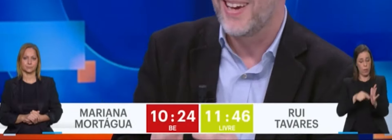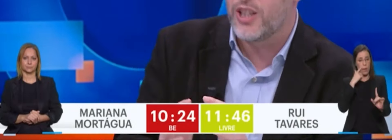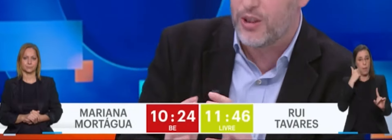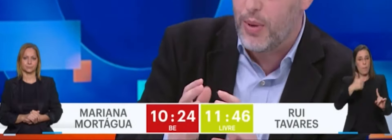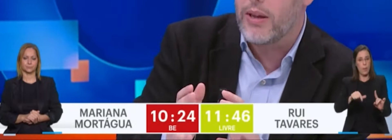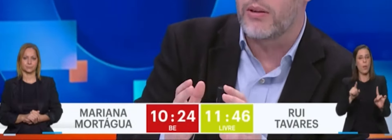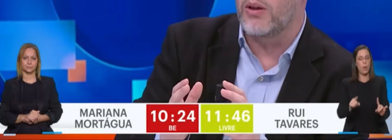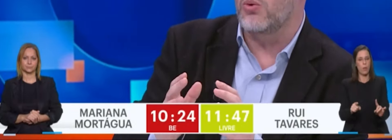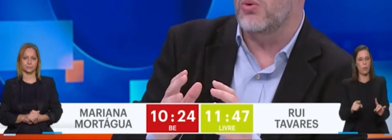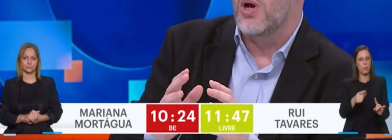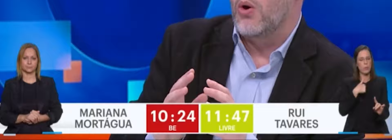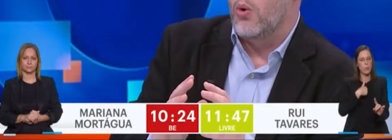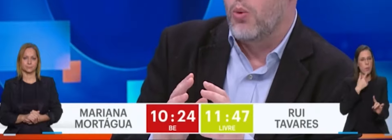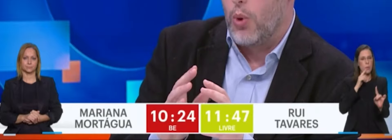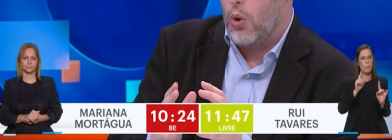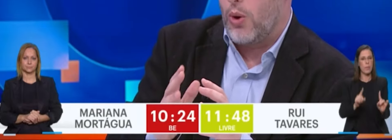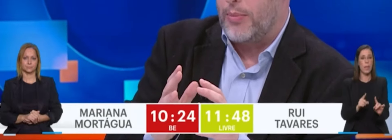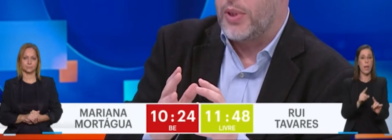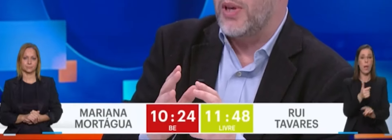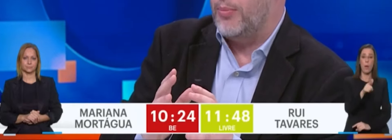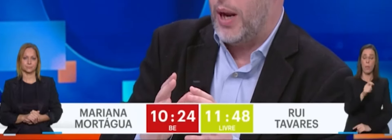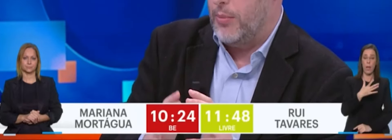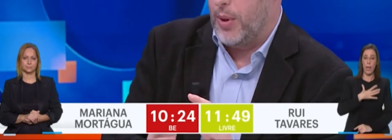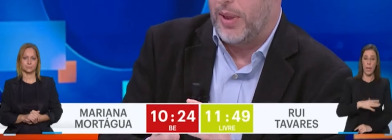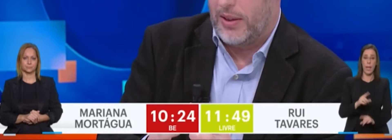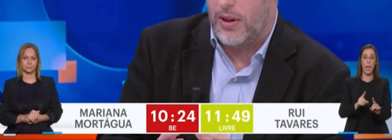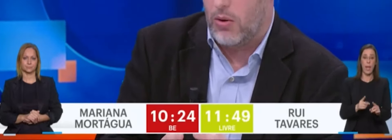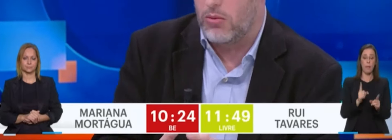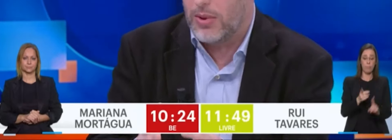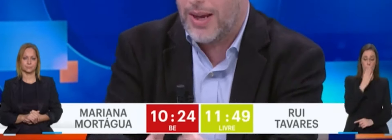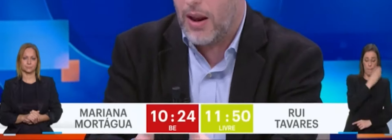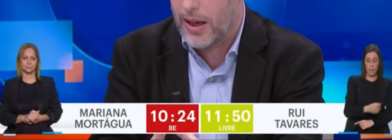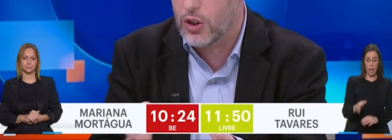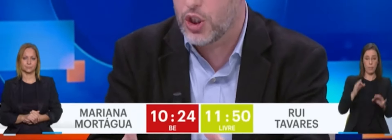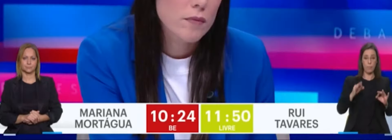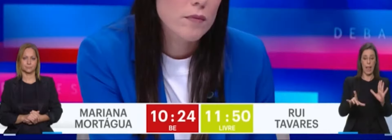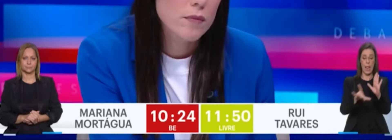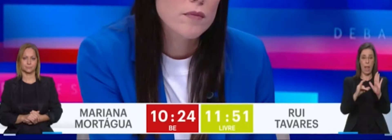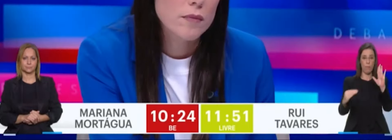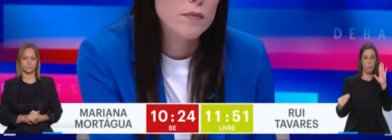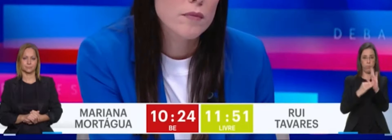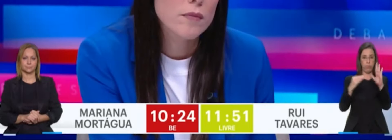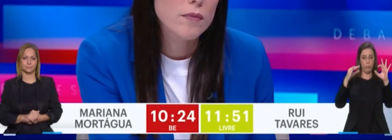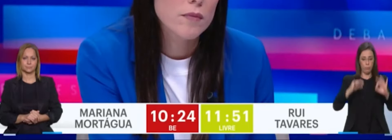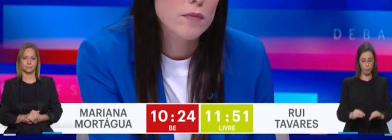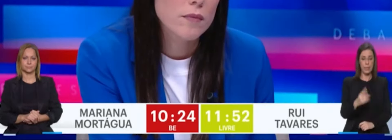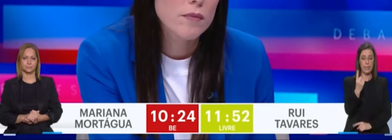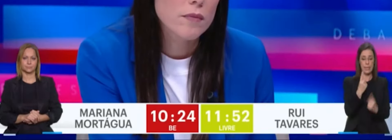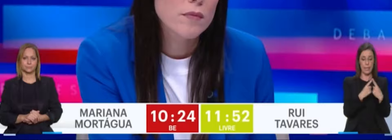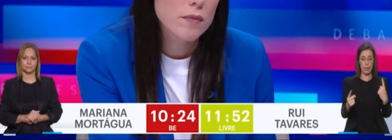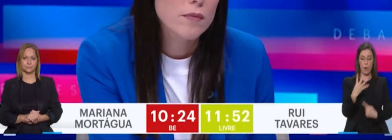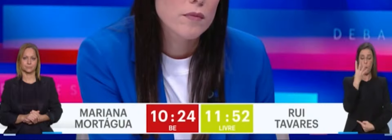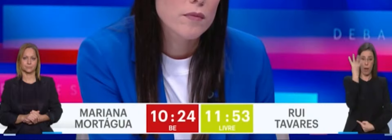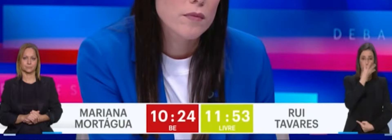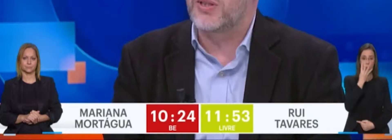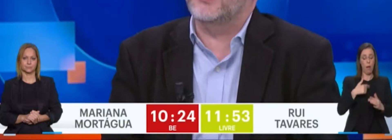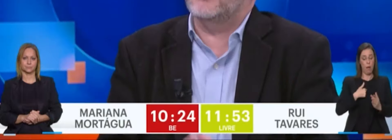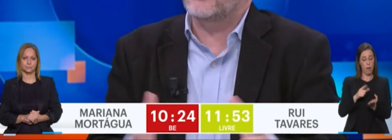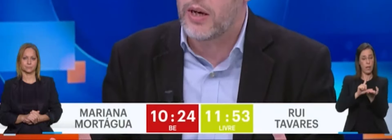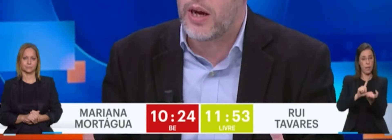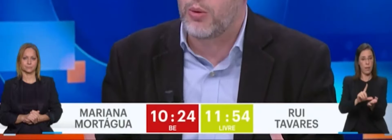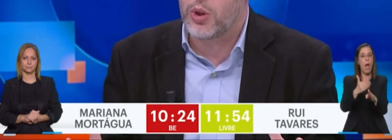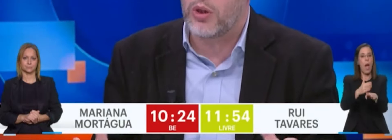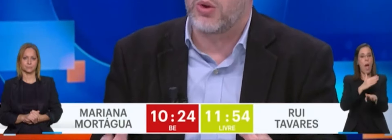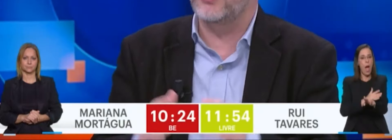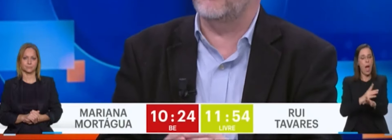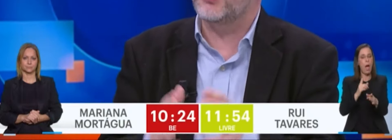piloto e se bem entendo o bloco quer passar para a implementação legal quer legislar a semana de 4 dias e aquilo que o livro diz é que precisamos